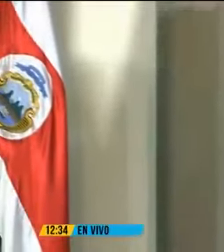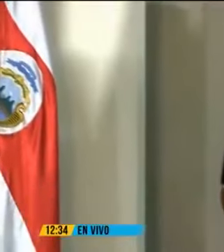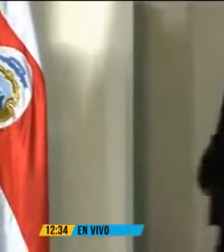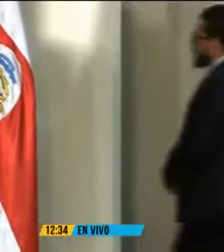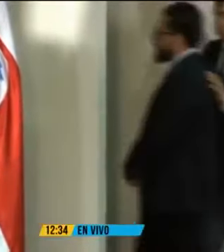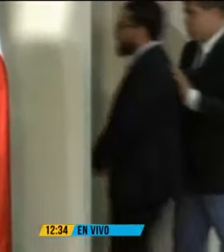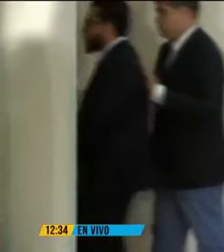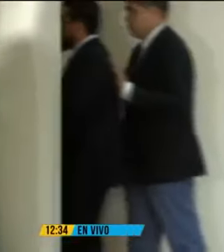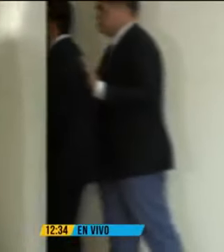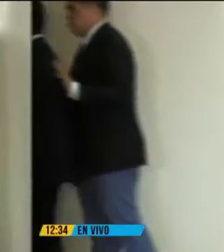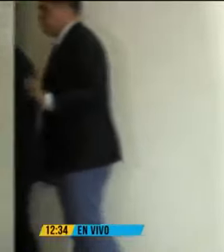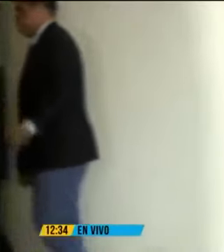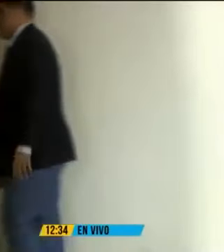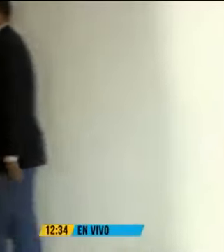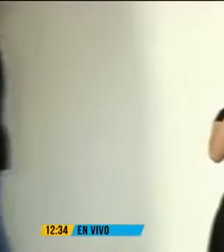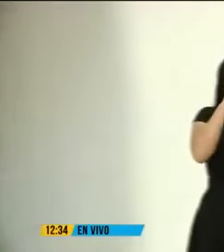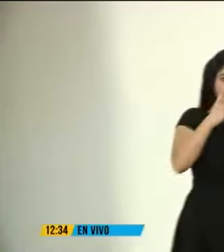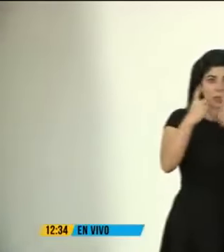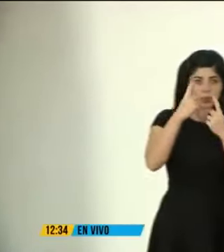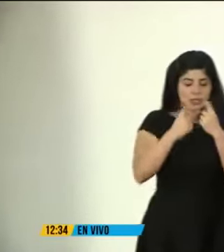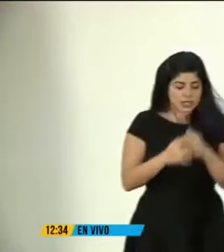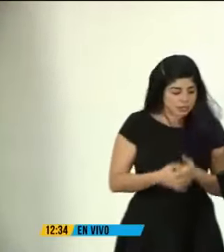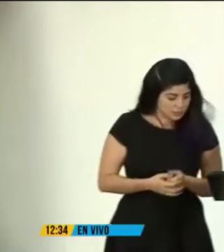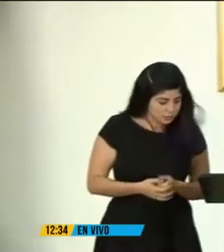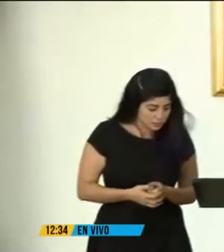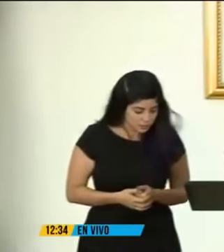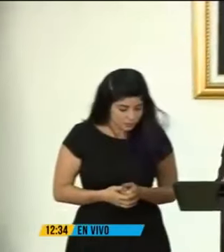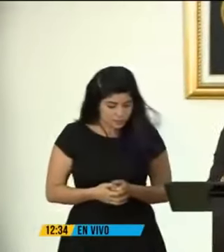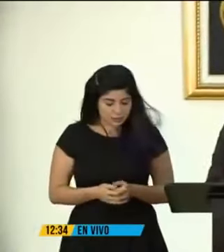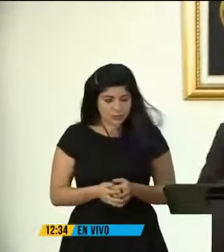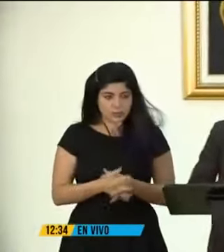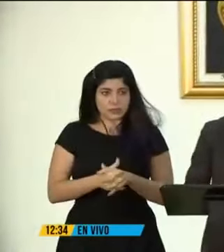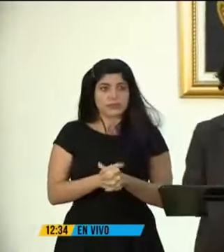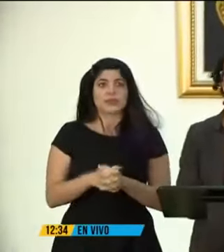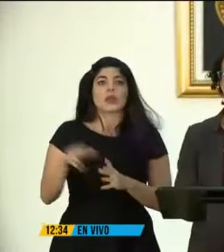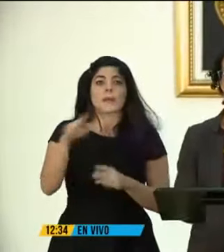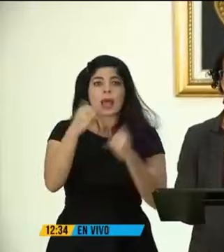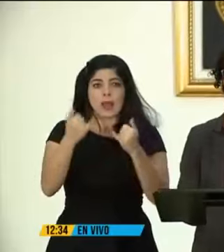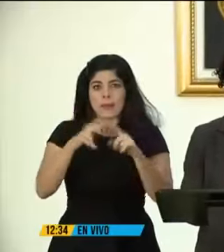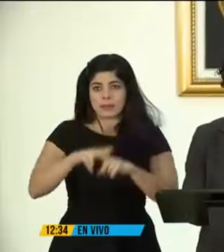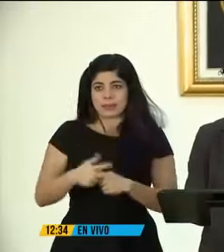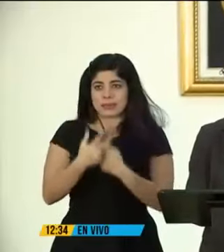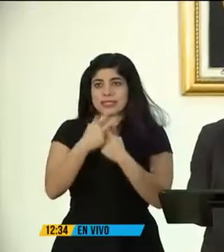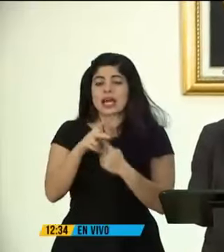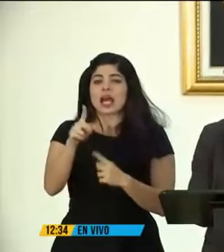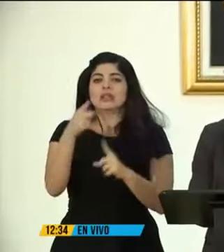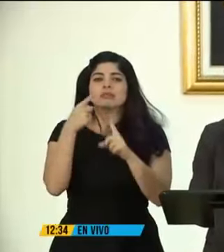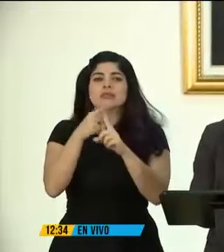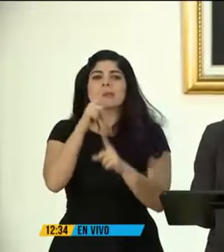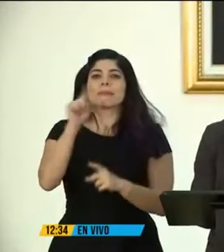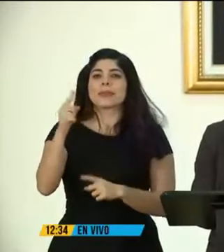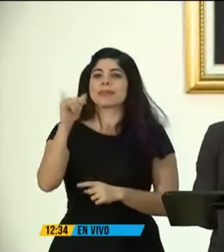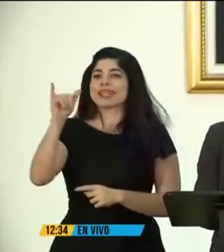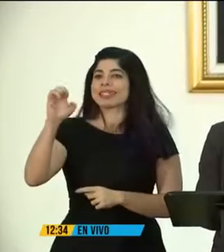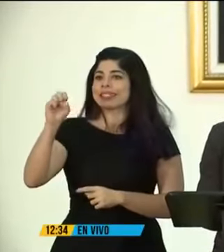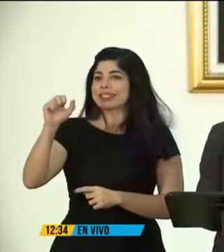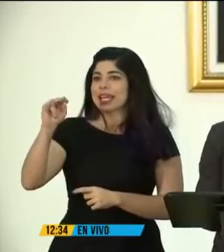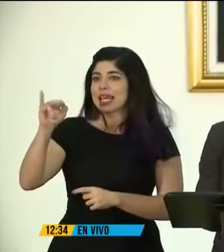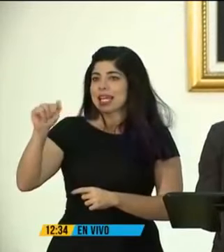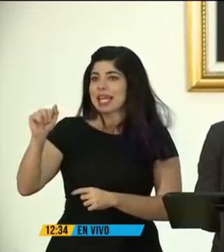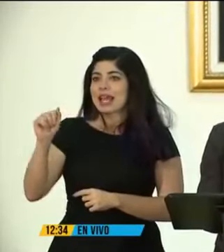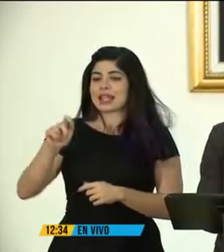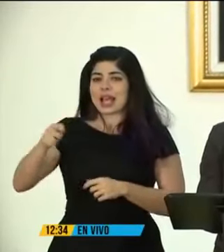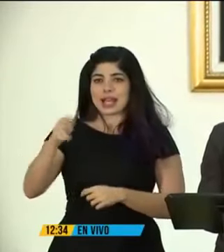que se retira y que espera que se dé un ambiente diferente y se pueda continuar con las negociaciones.